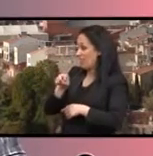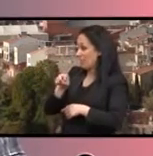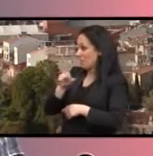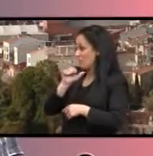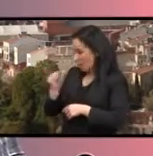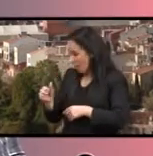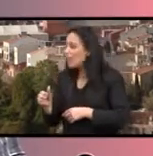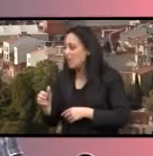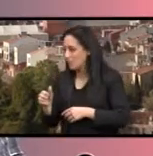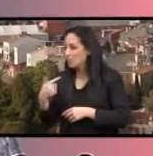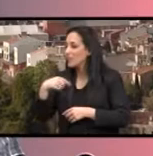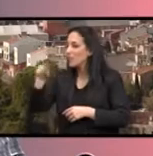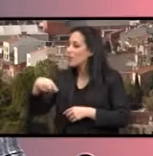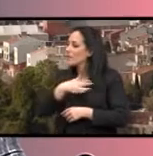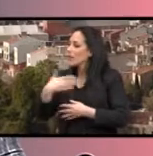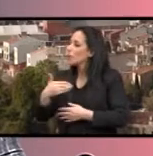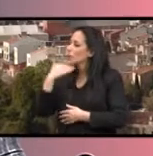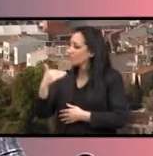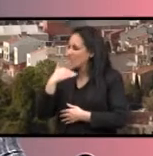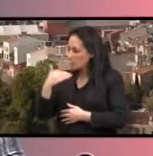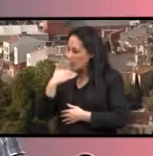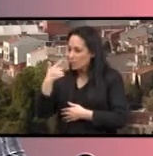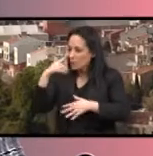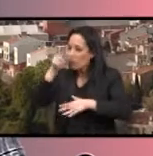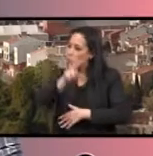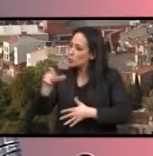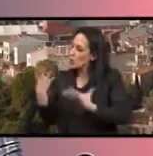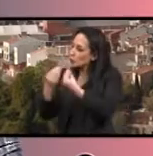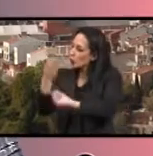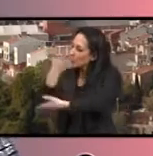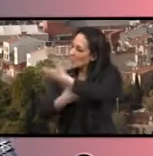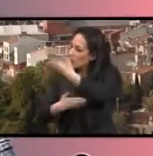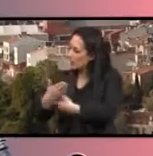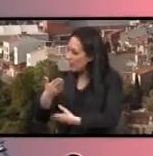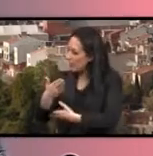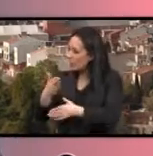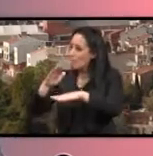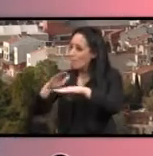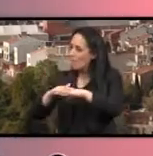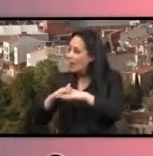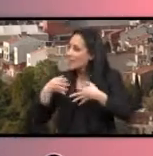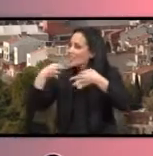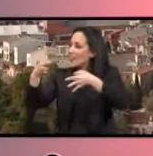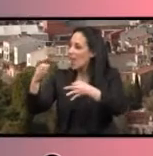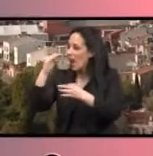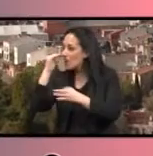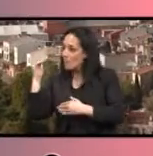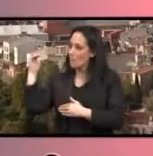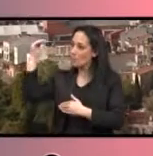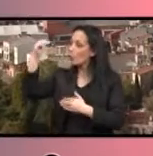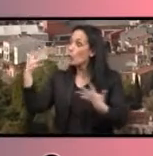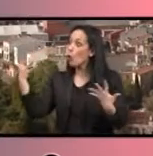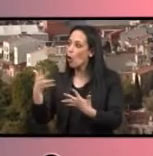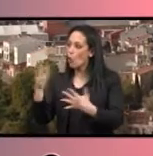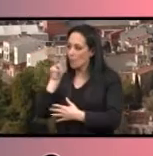gran discapacitat, com les que tenim aquí, com afronten l'envelliment, com ho viuen? No sé, des de Prodis, les persones intel·lectuals, com enfronten aquest